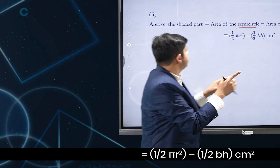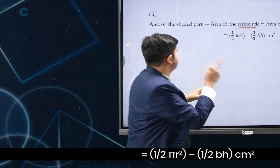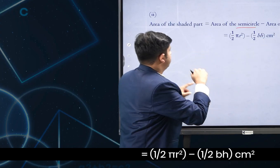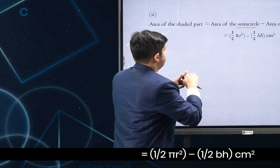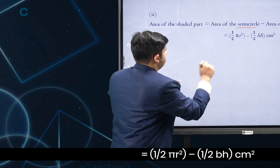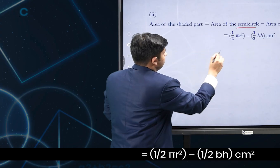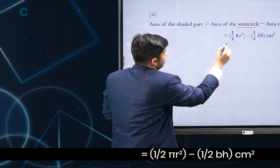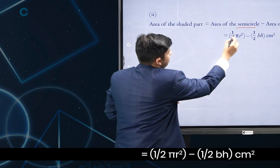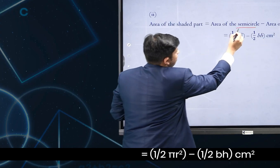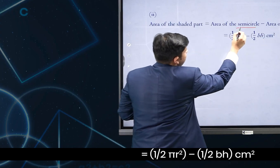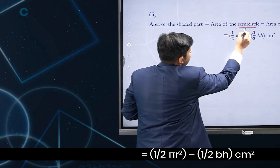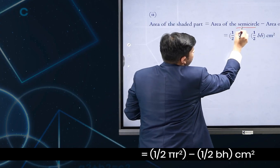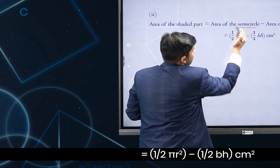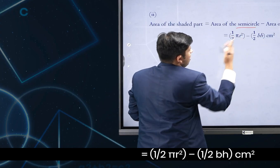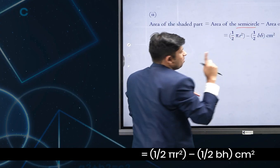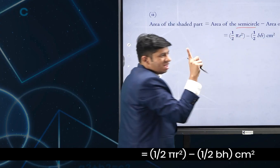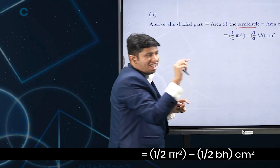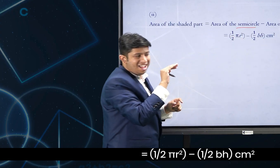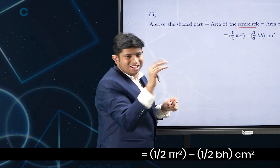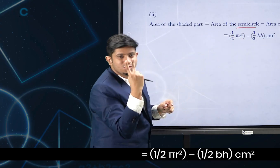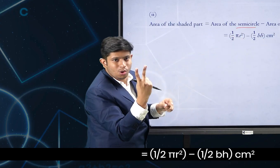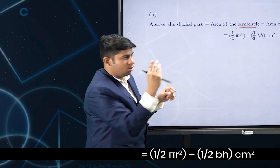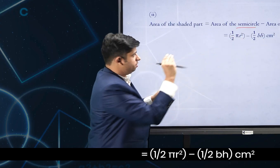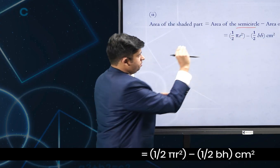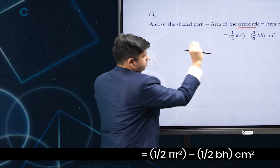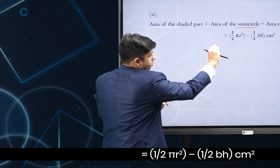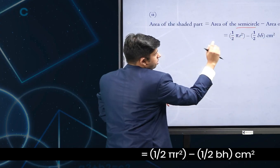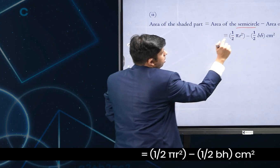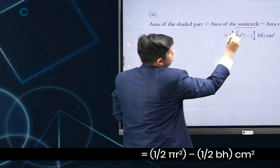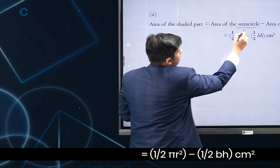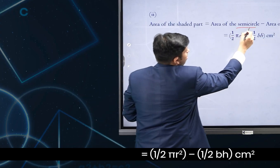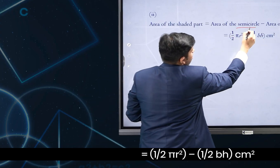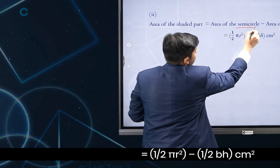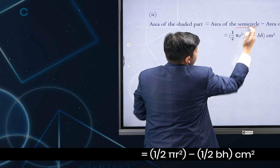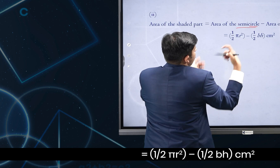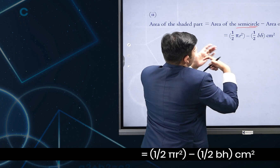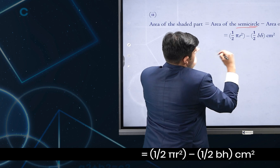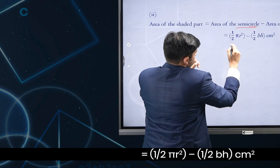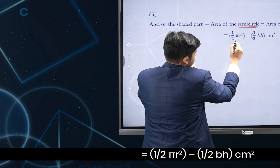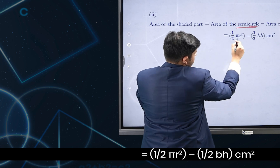கழித்தல் அடைப்புக்குறிக்குள் 1/2 BH சென்டிமீட்டர் மேலிலக்கு 2.